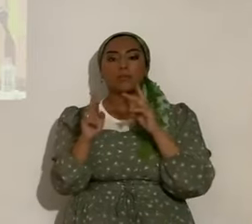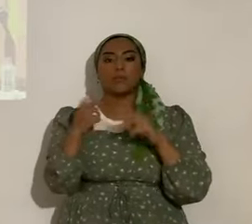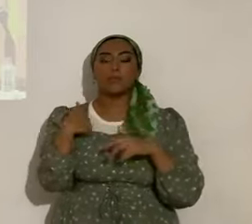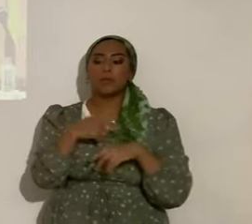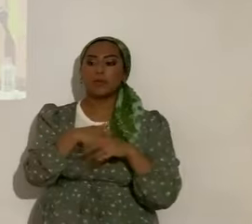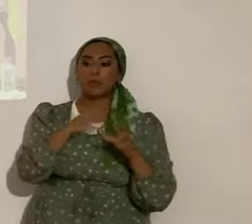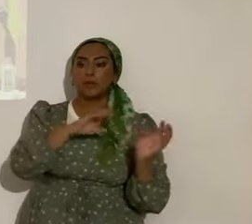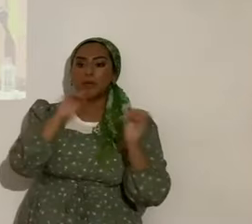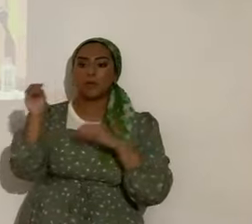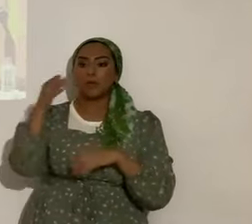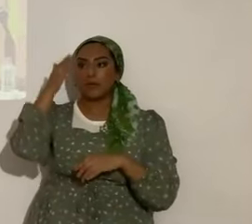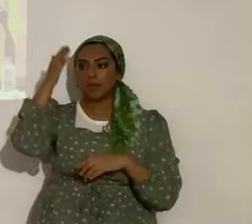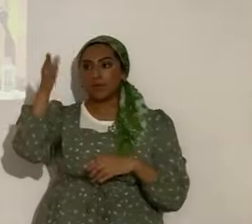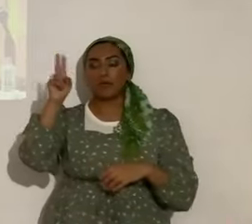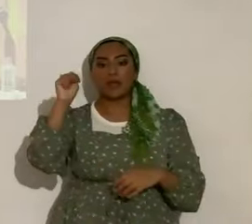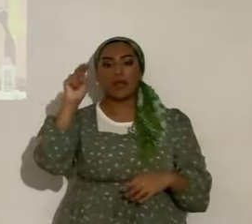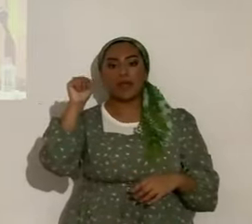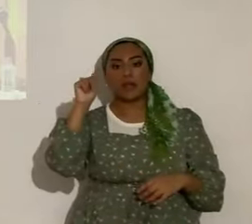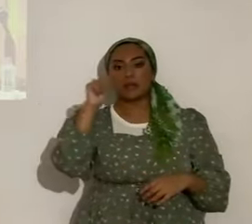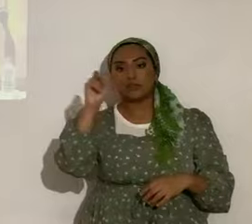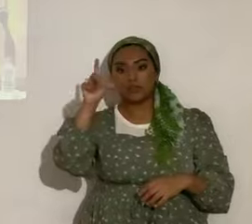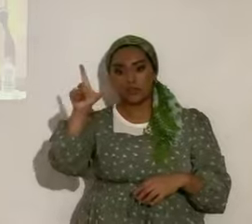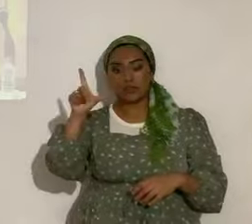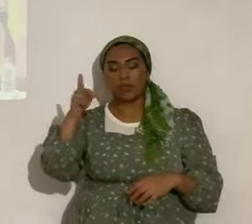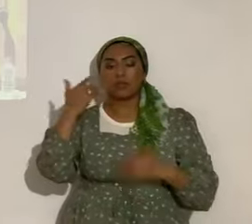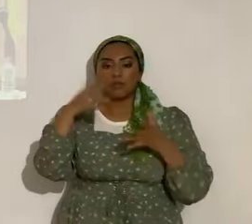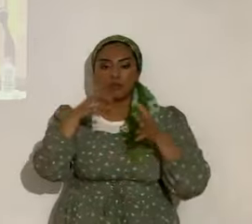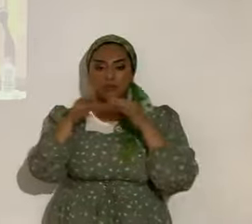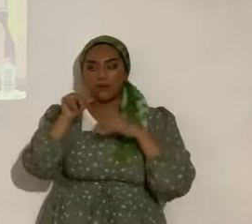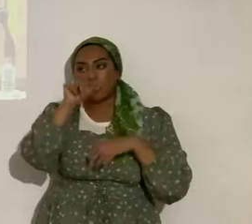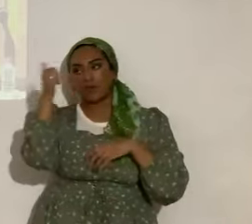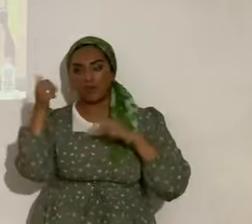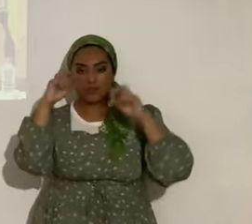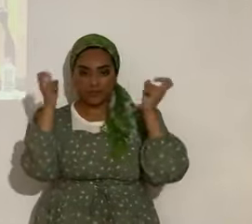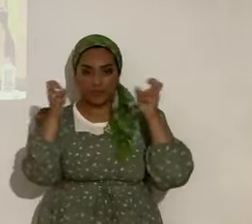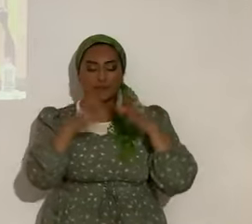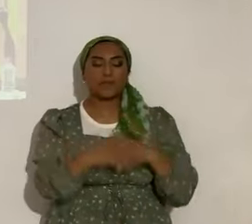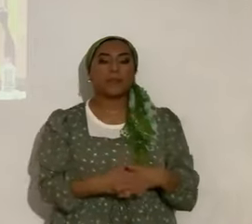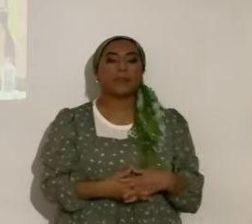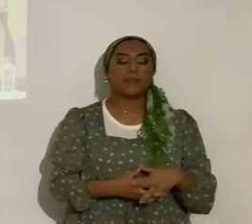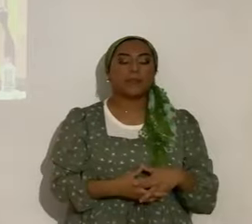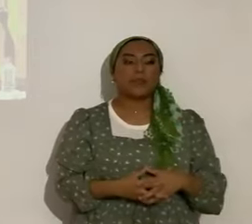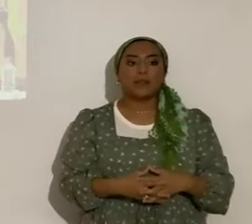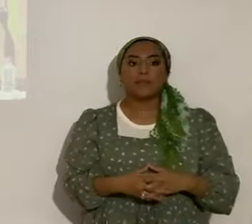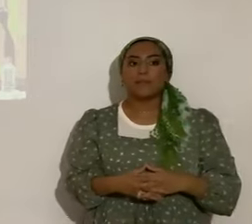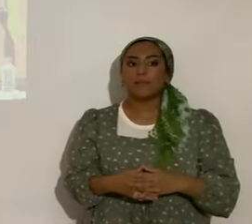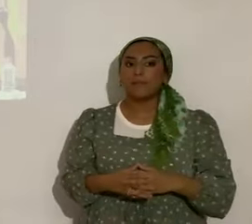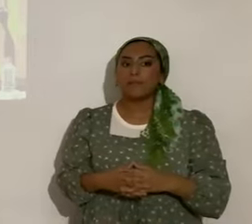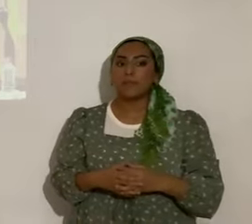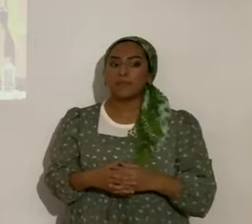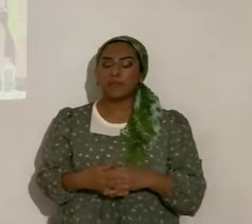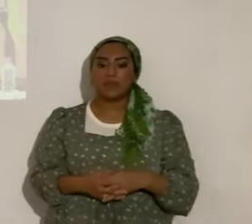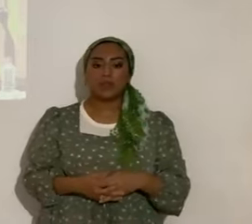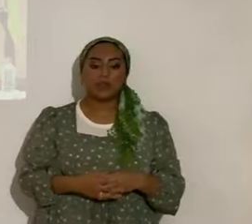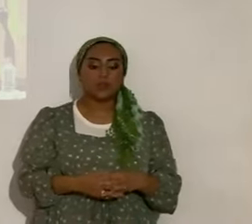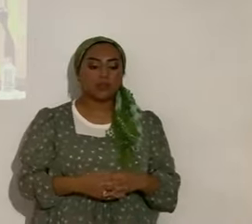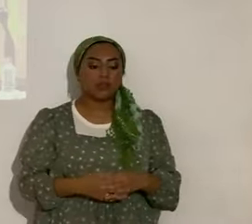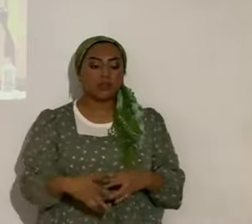seamos llevados en el Natsal. Eso ya lo expliqué en otros temas, no quiero profundizar. Entonces, a ver,